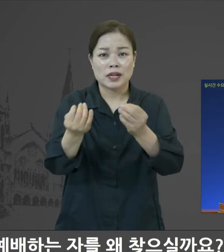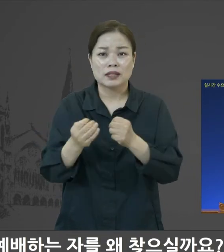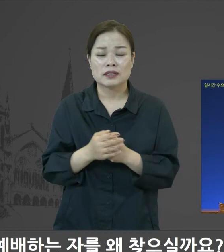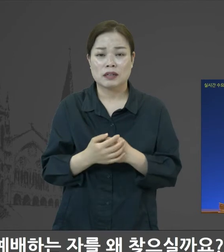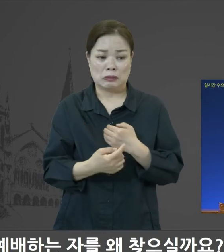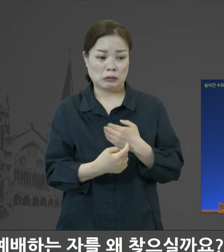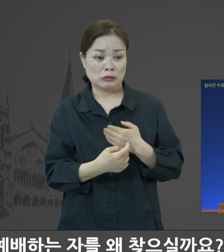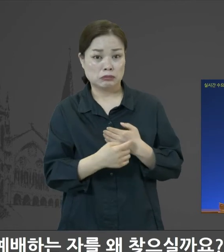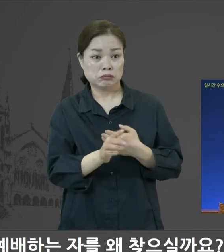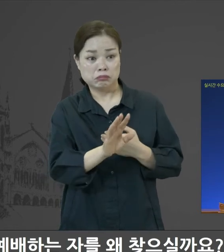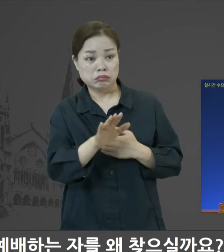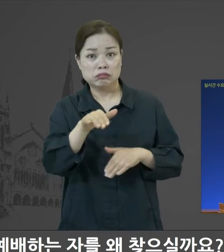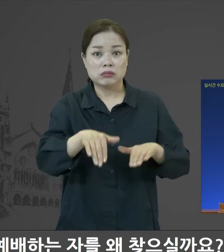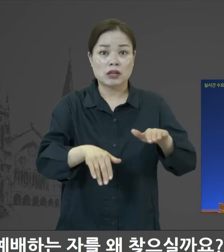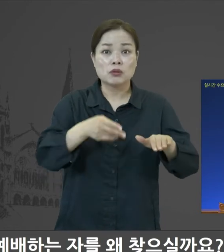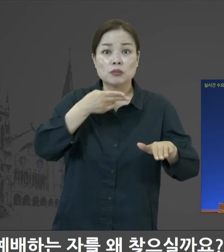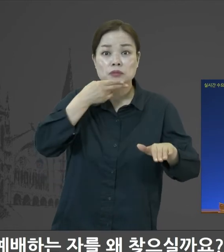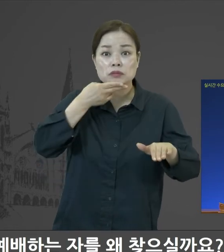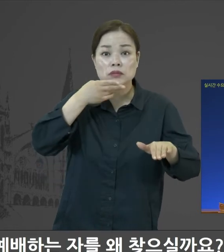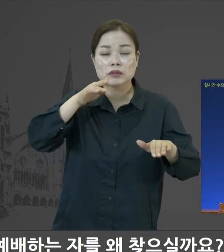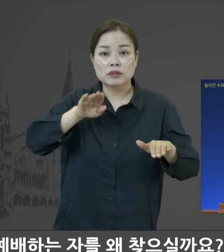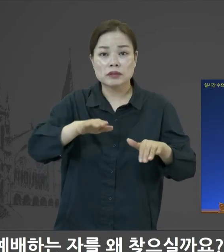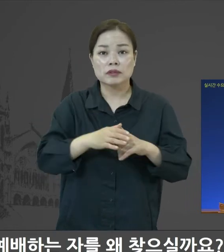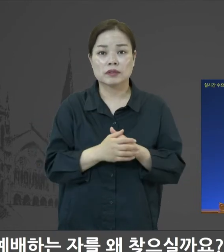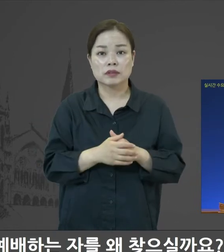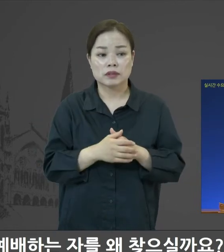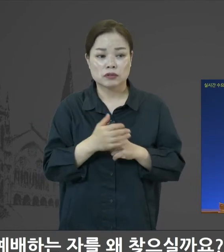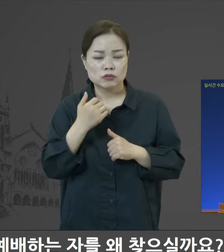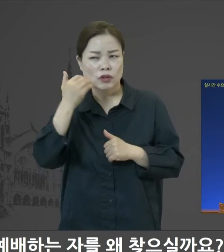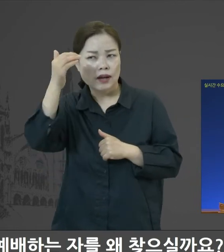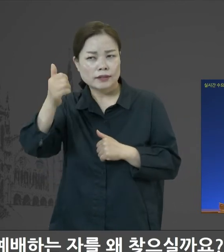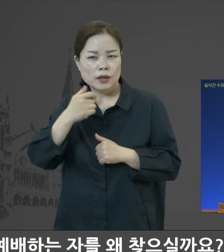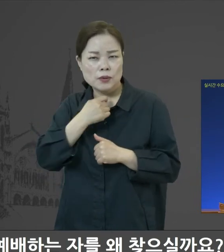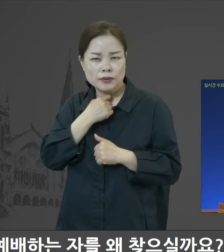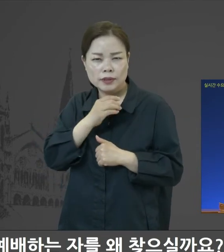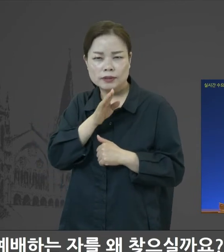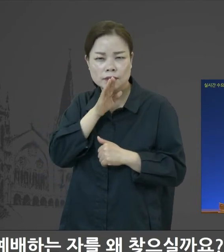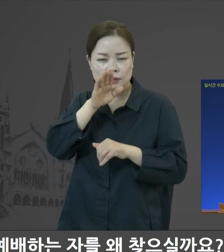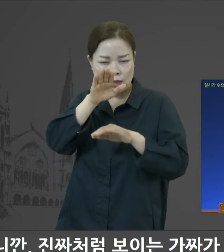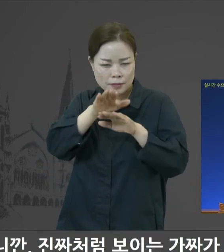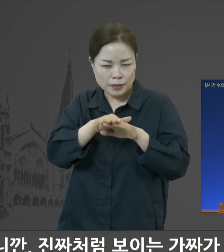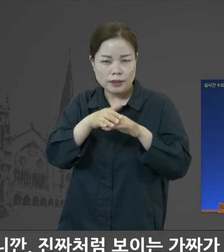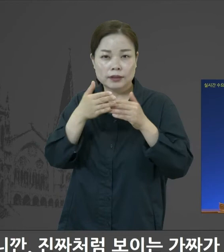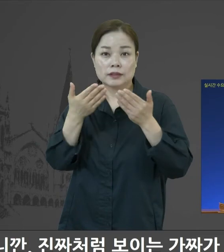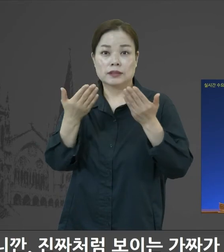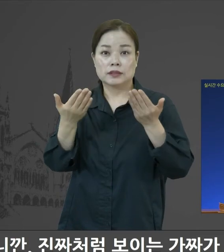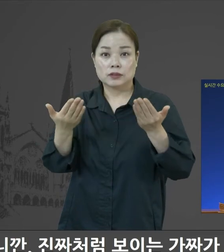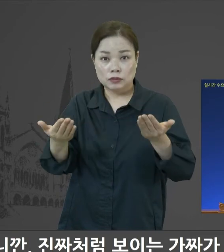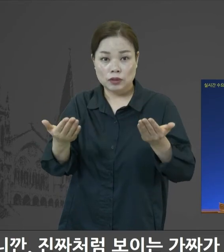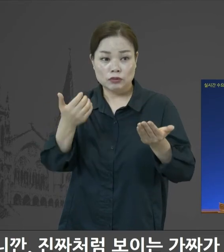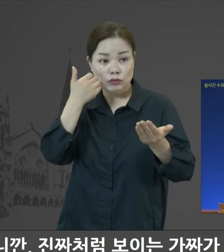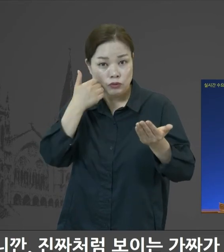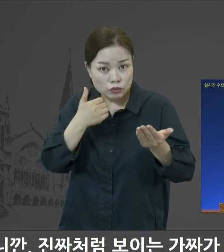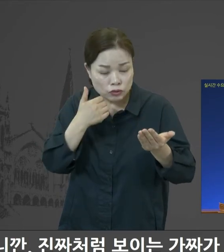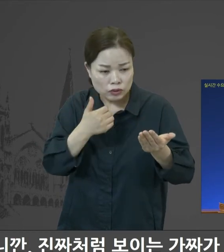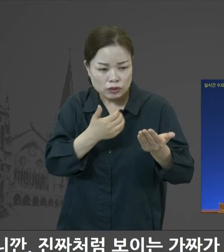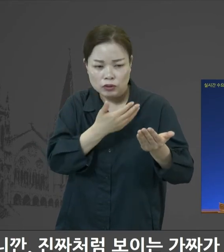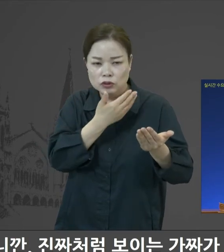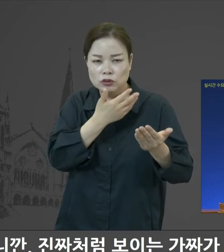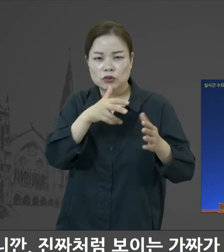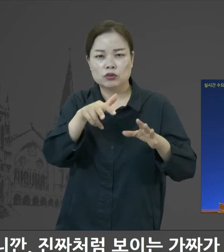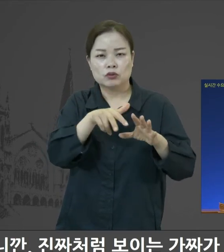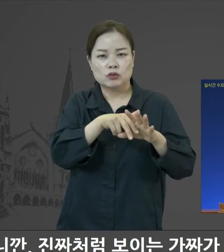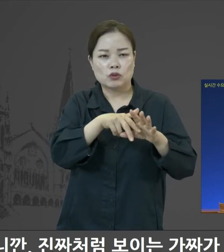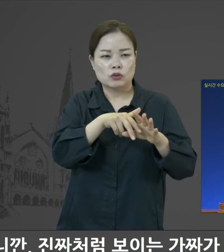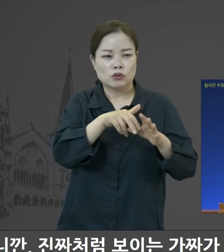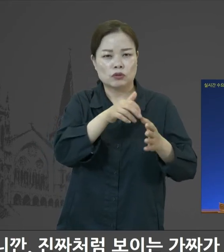겉으로 보기에는 아무런 차이가 없는 듯 보여도 누군가는 하나님이 원하시는 참된 예배를 드리고, 누군가는 종교적 규범에